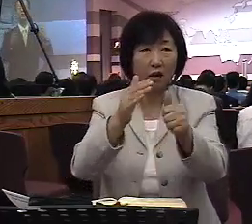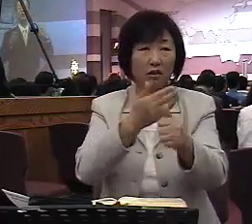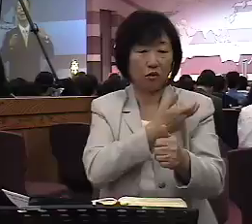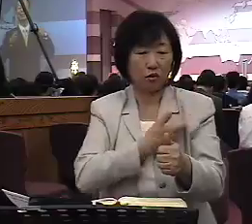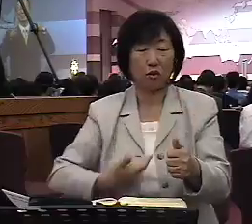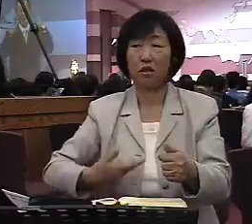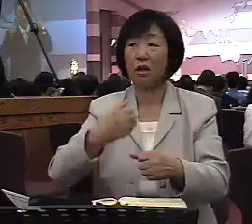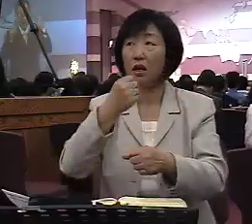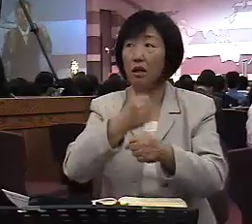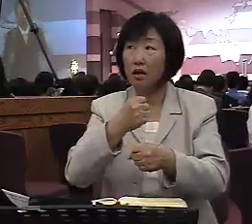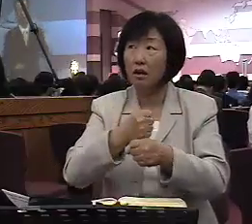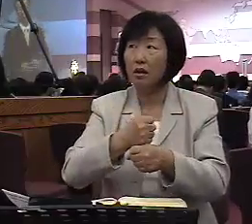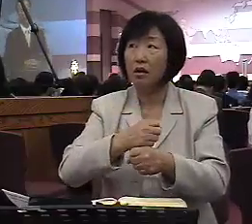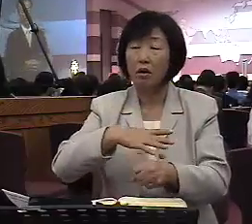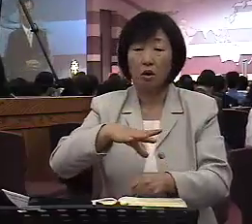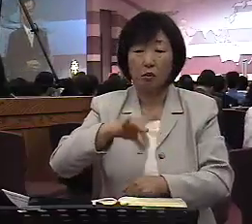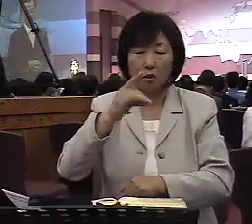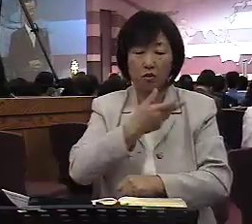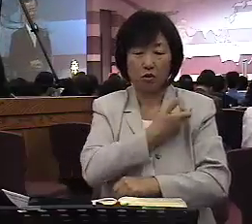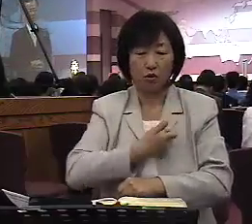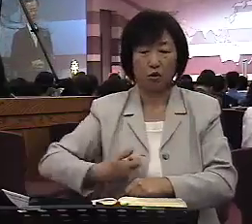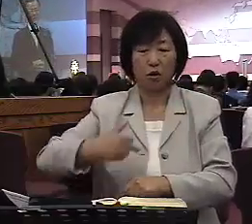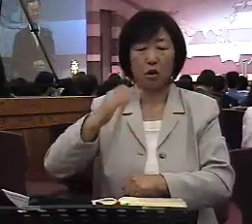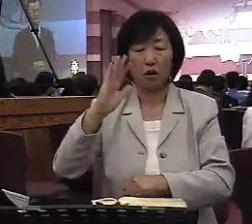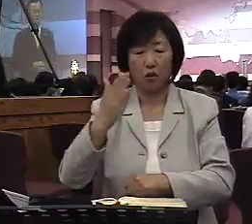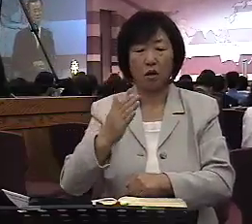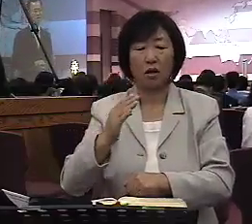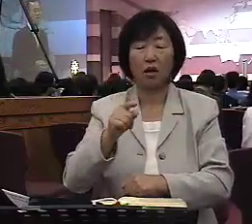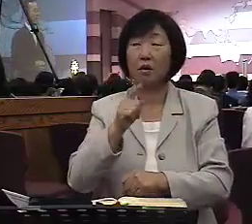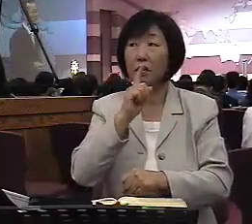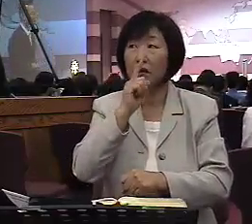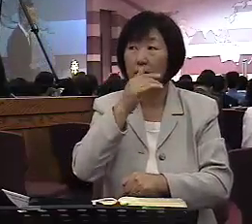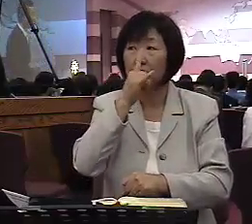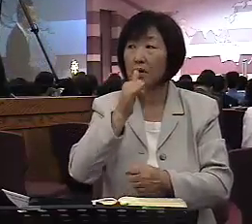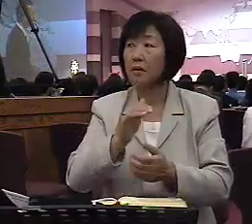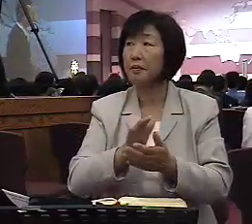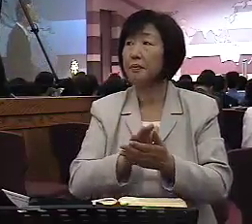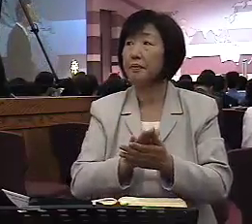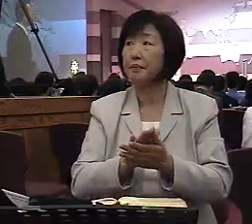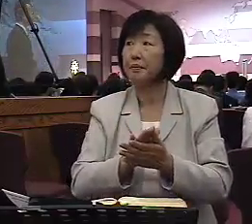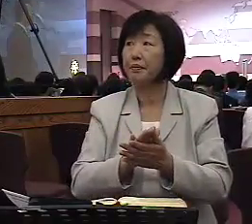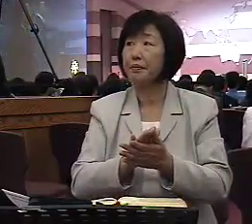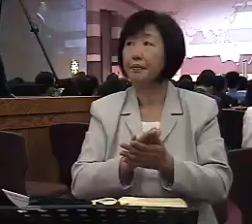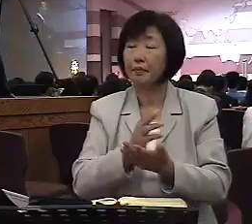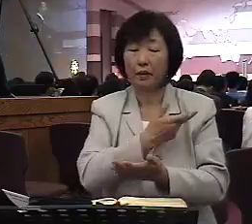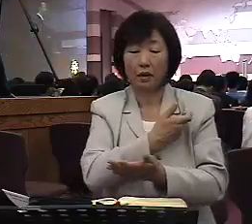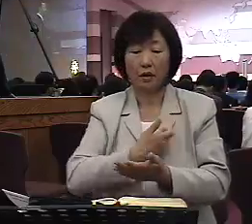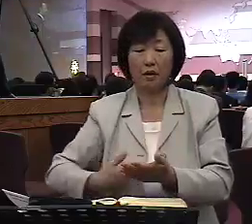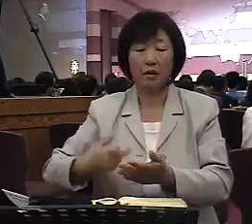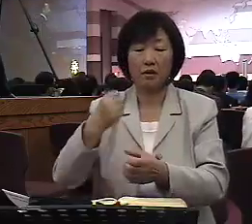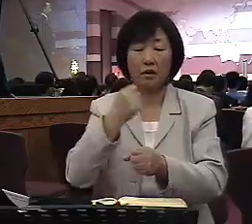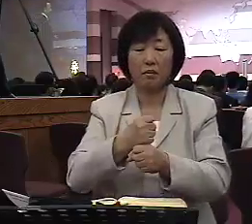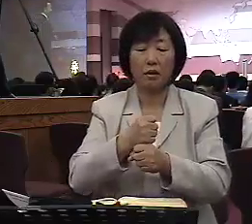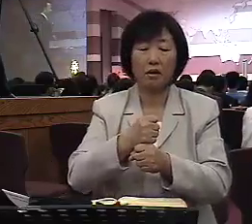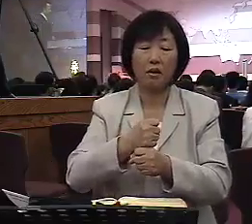그러면 먼저 우리가 제자가 되어야 된다는 말씀입니다. 그리고 이 제자 삼으라는 하나님의 교훈은